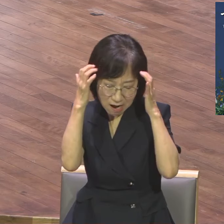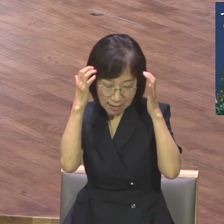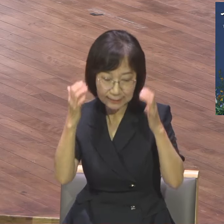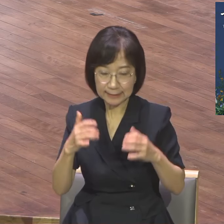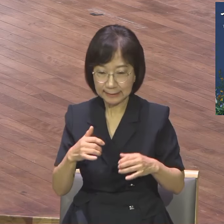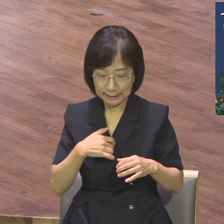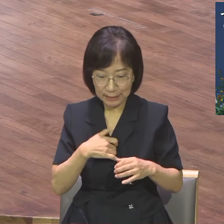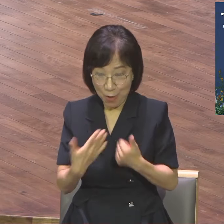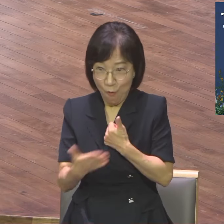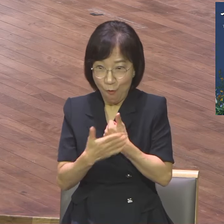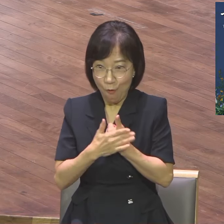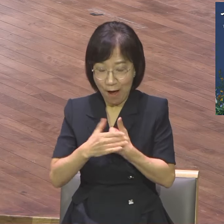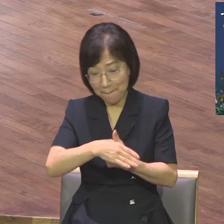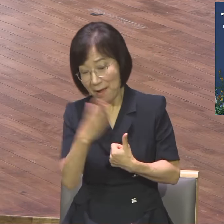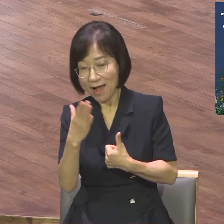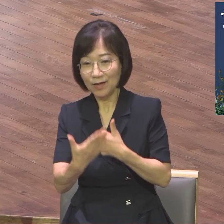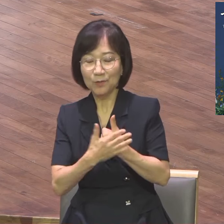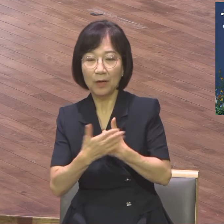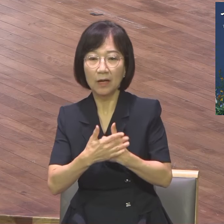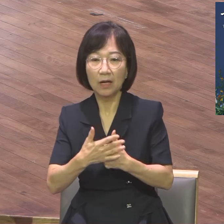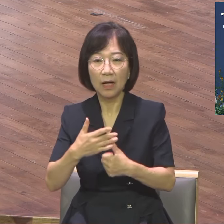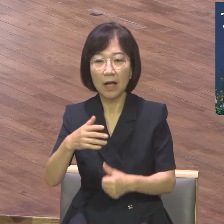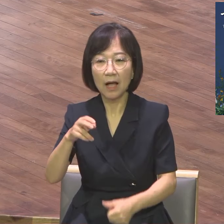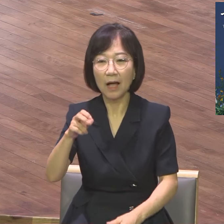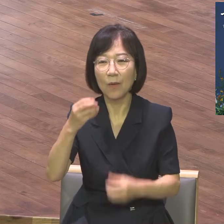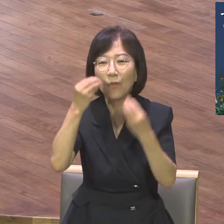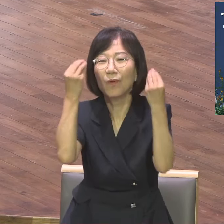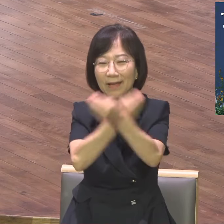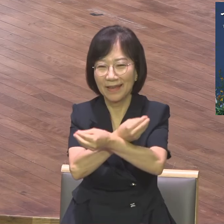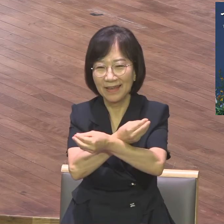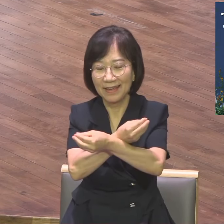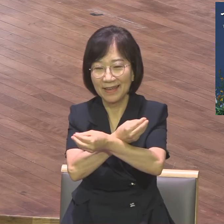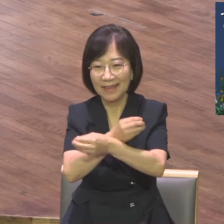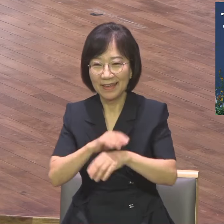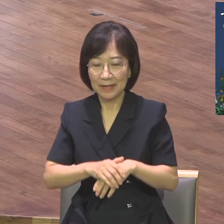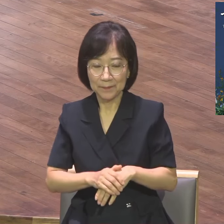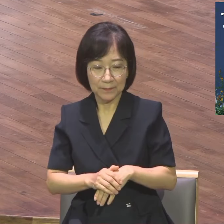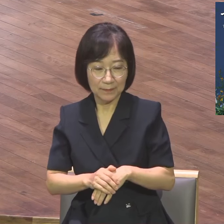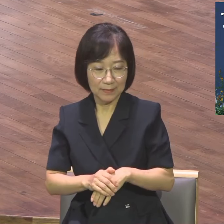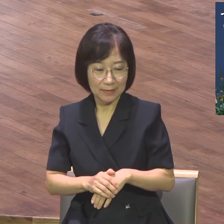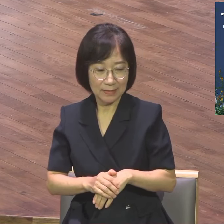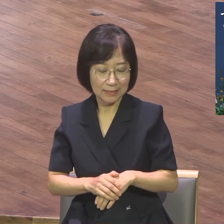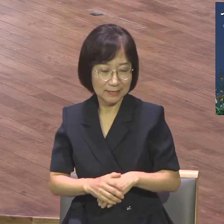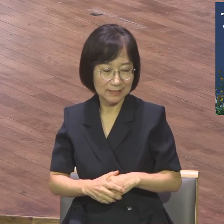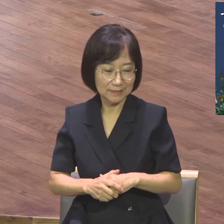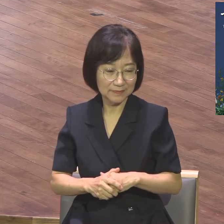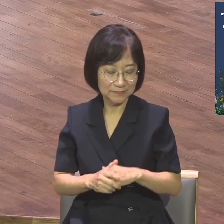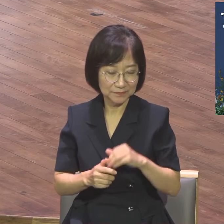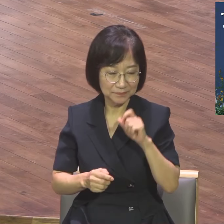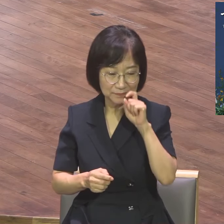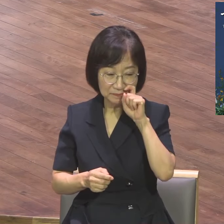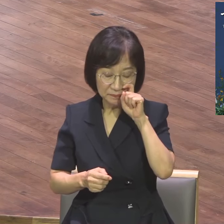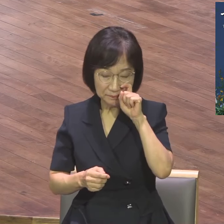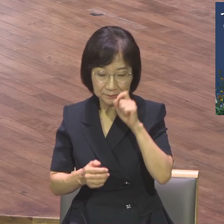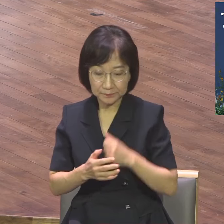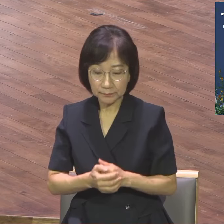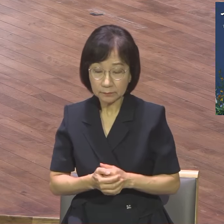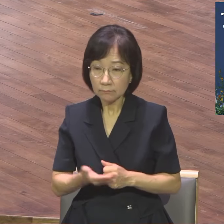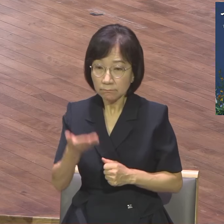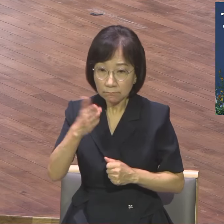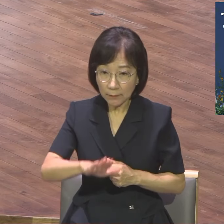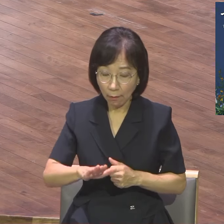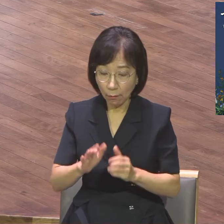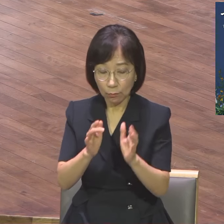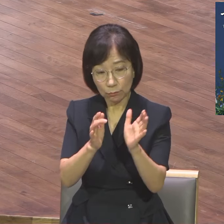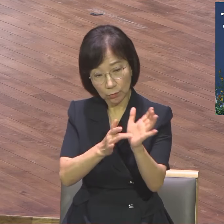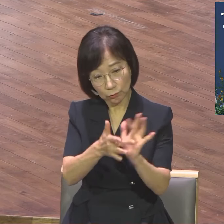정치적 메시아로 봤는데 이스라엘을 로마 압제에서 완전히 해방시켜 줄 해방자로 봤는데,